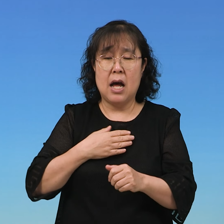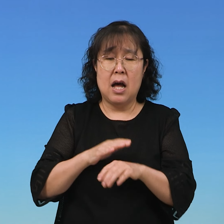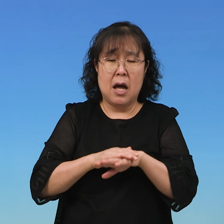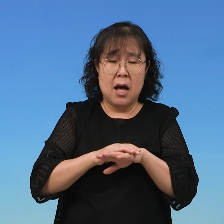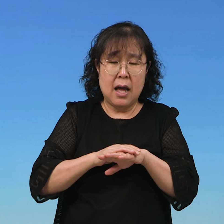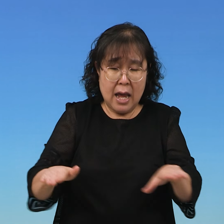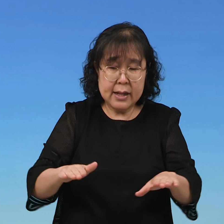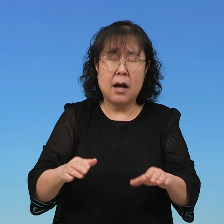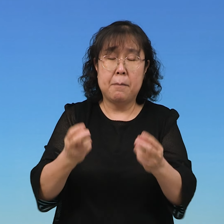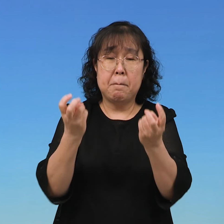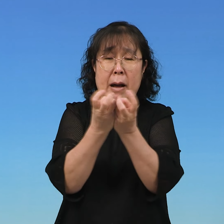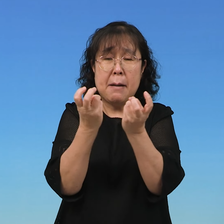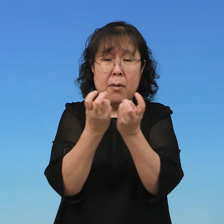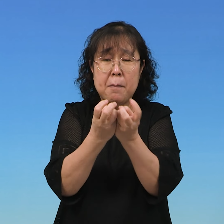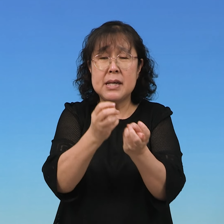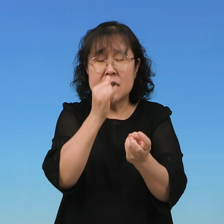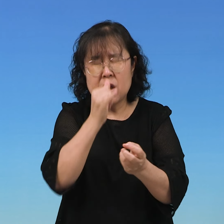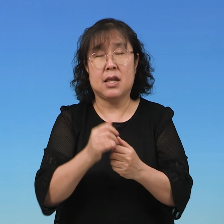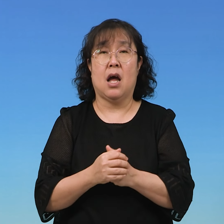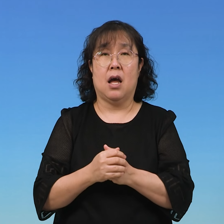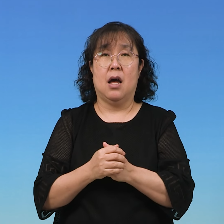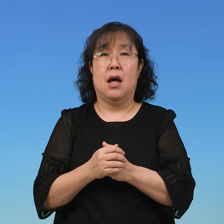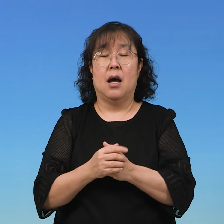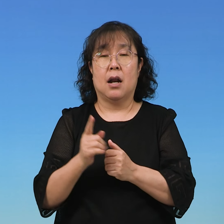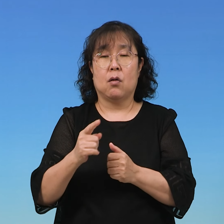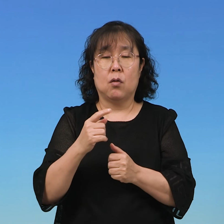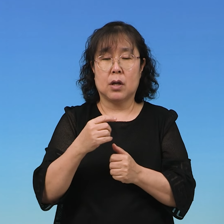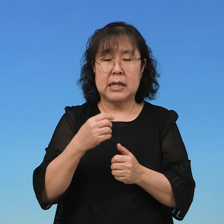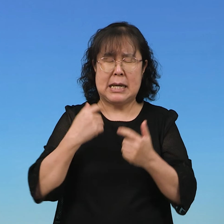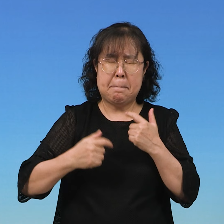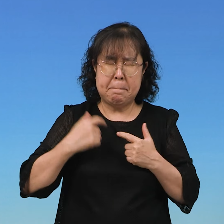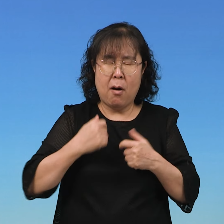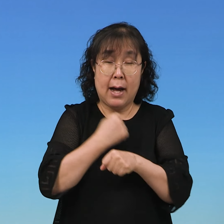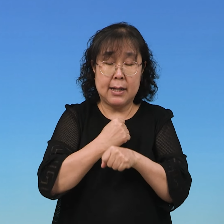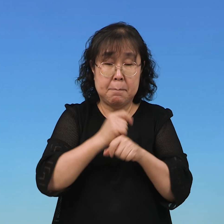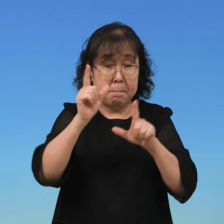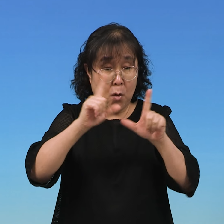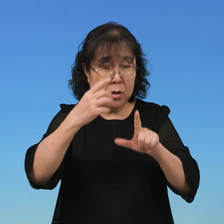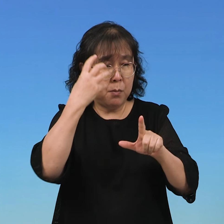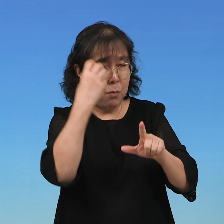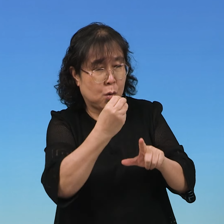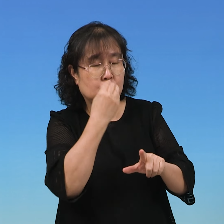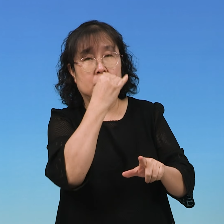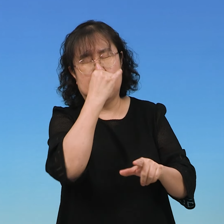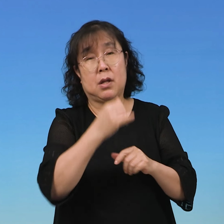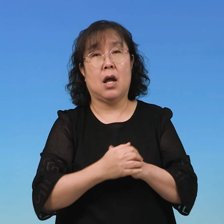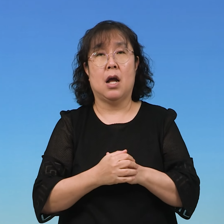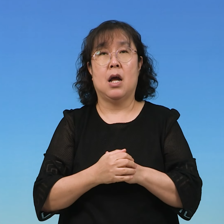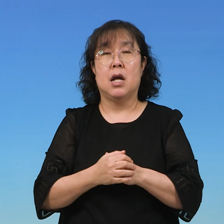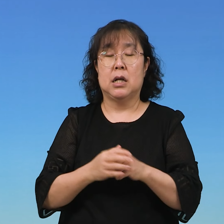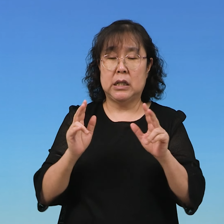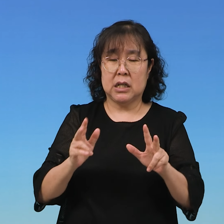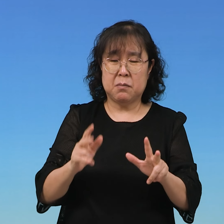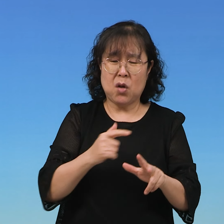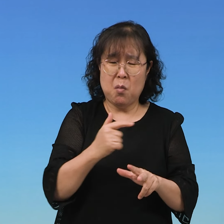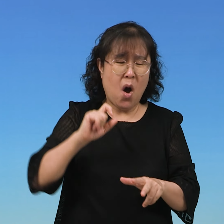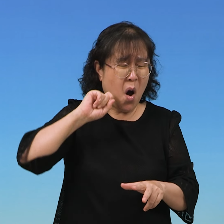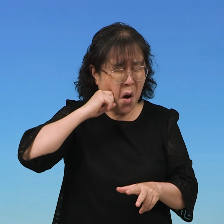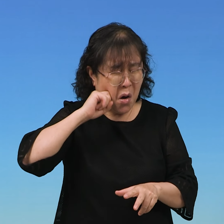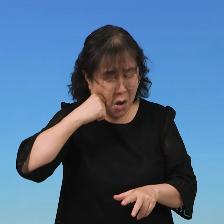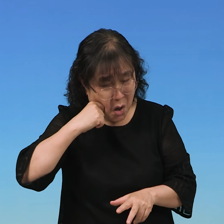그거 아닙니까? 여호와께서 과연 여기 계시거늘 내가 알지 못하였도다. 앞도 맡기고 옆도 맡기고 뒤도 맡기는